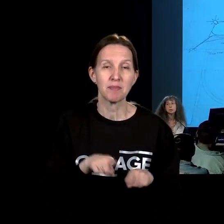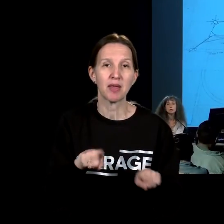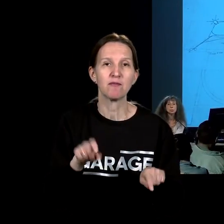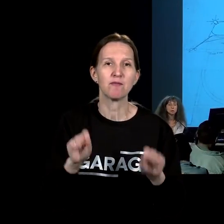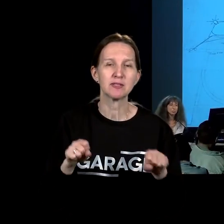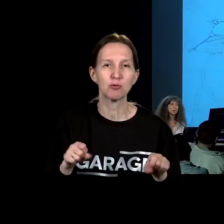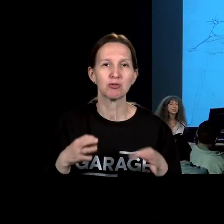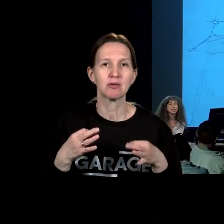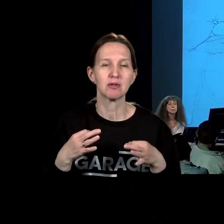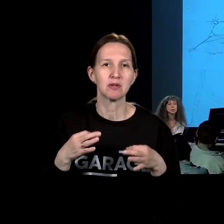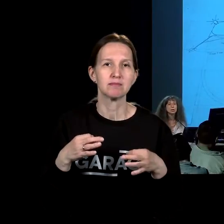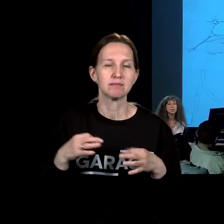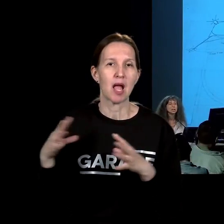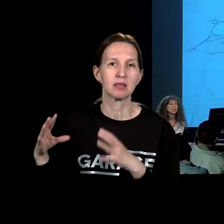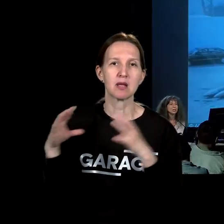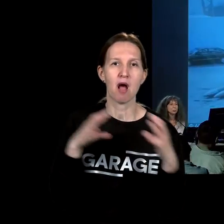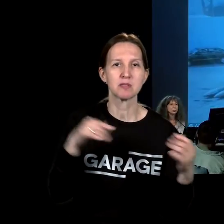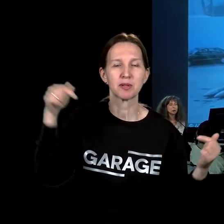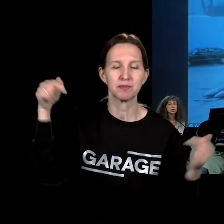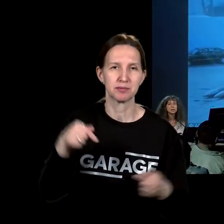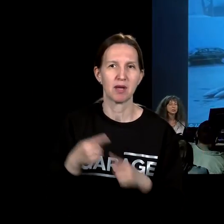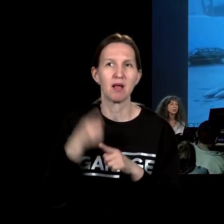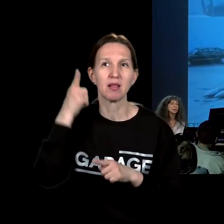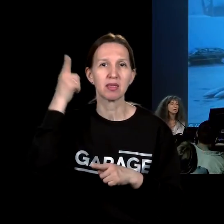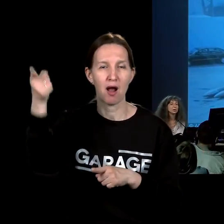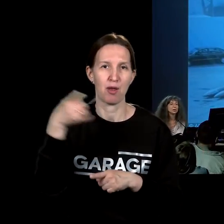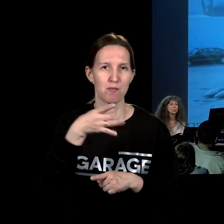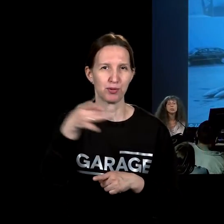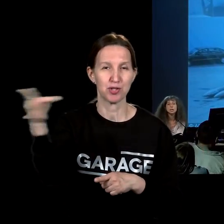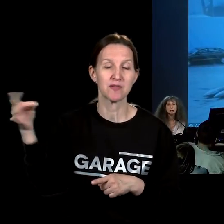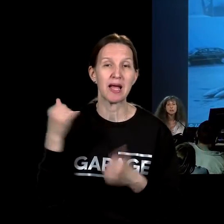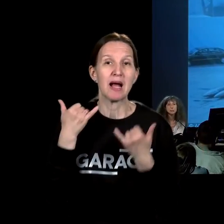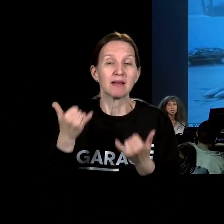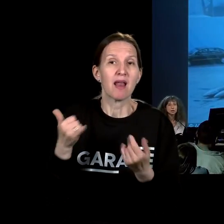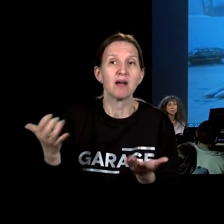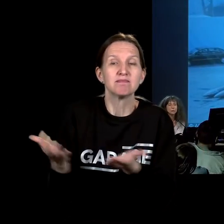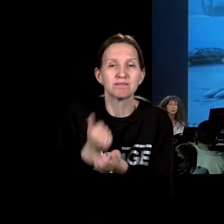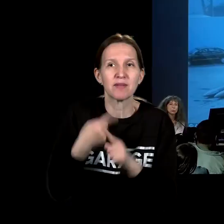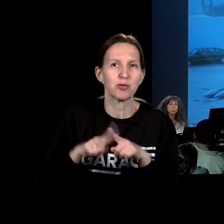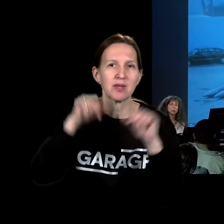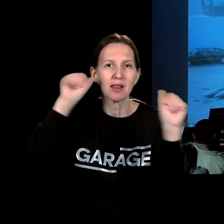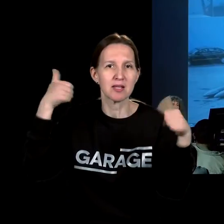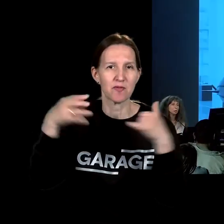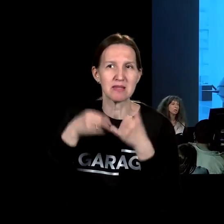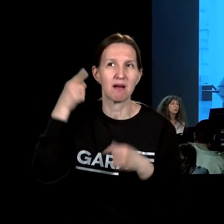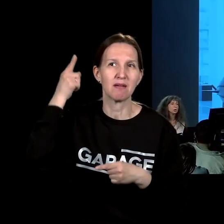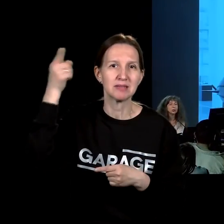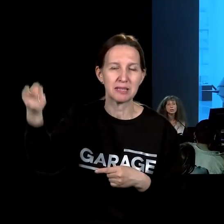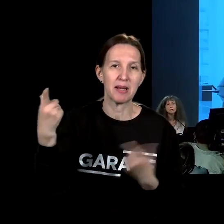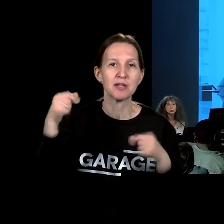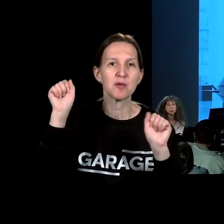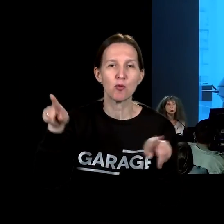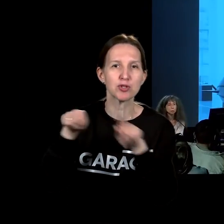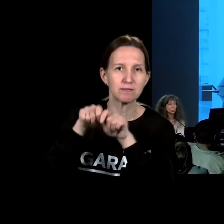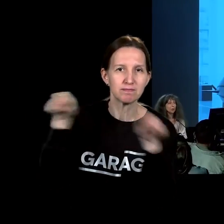который подходил бы для дальних путешествий и открытия вот этих самых неисследованных земель, в которых можно было бы